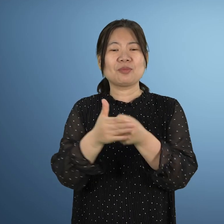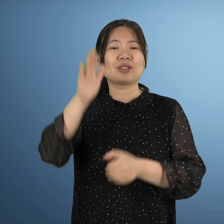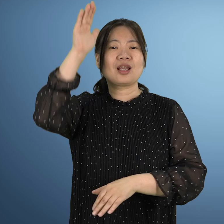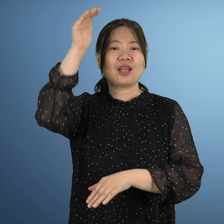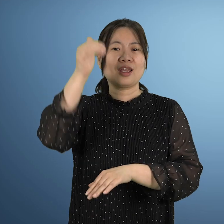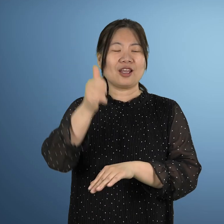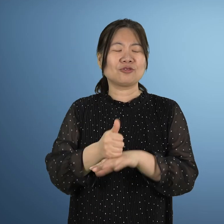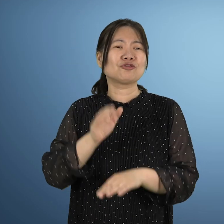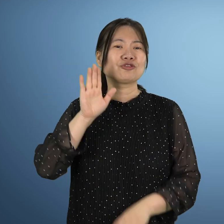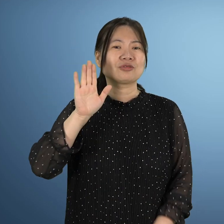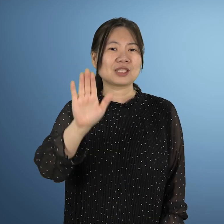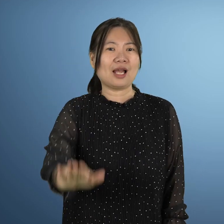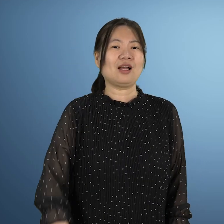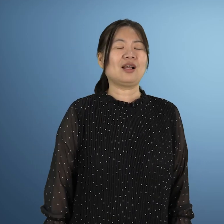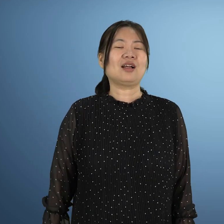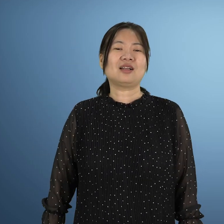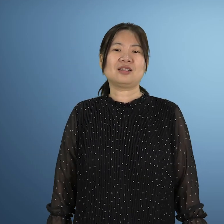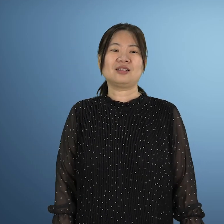훗날